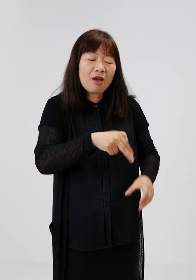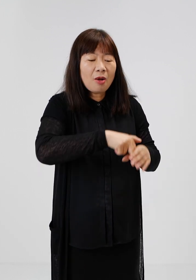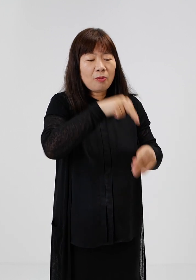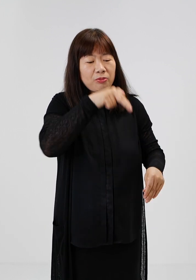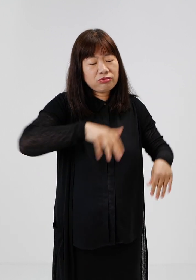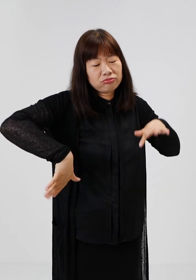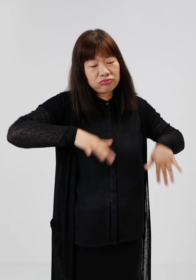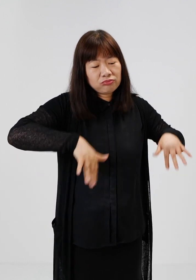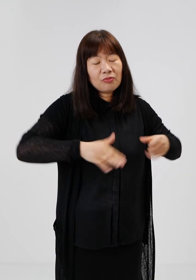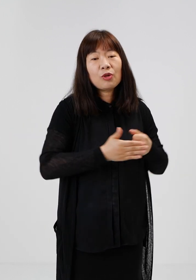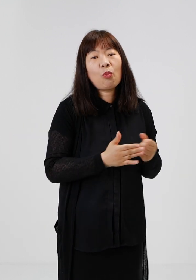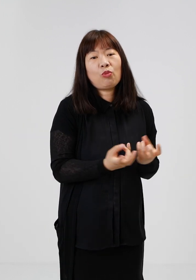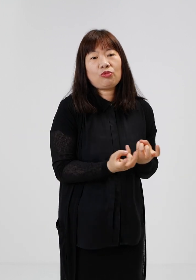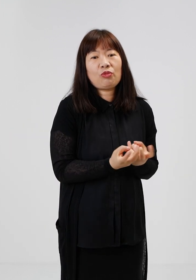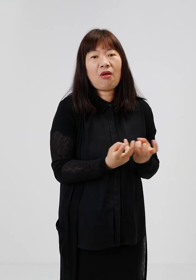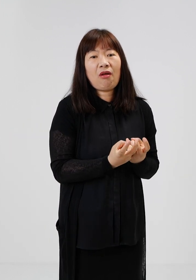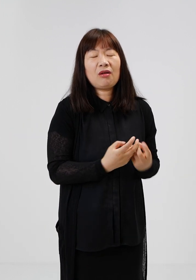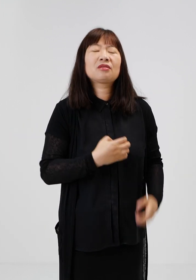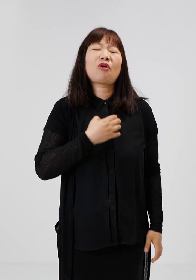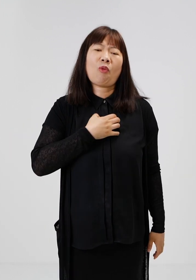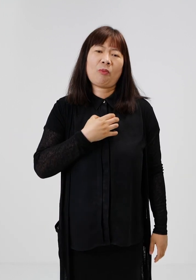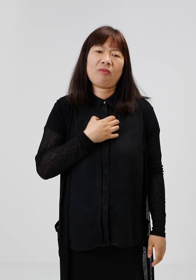호시탐탐 방해는 시작이 되고